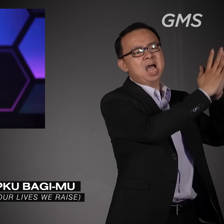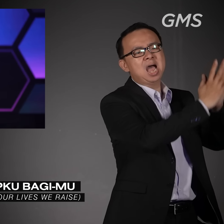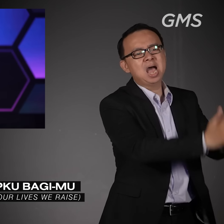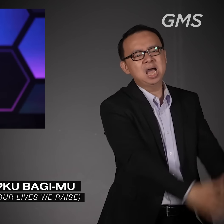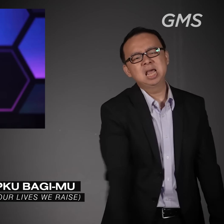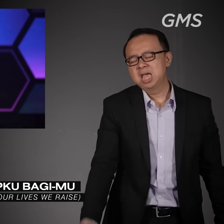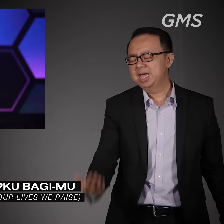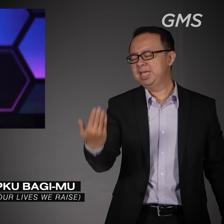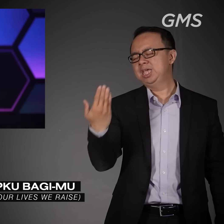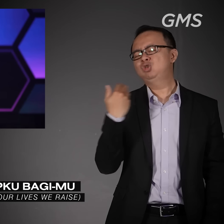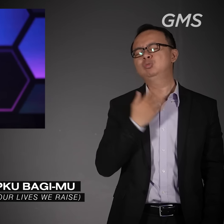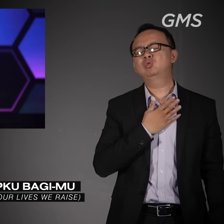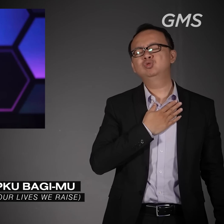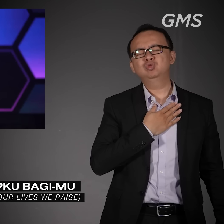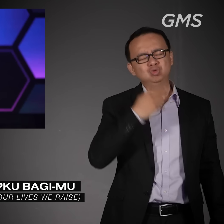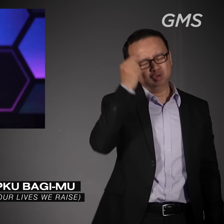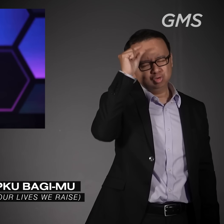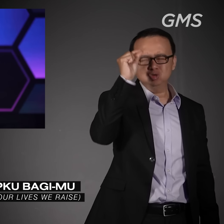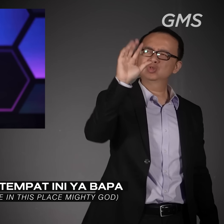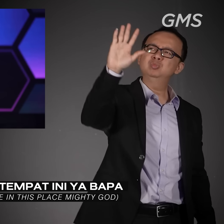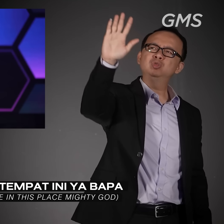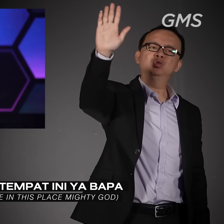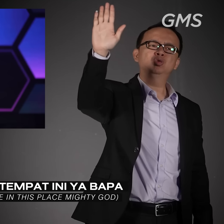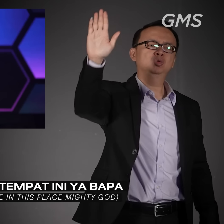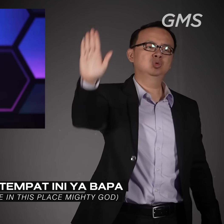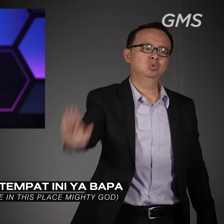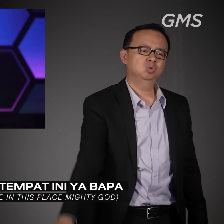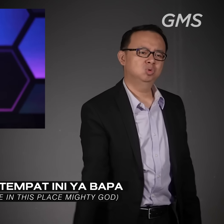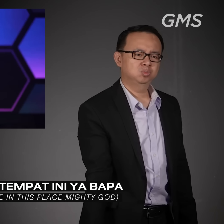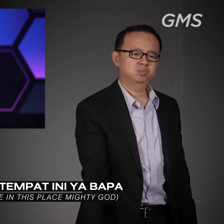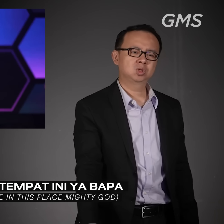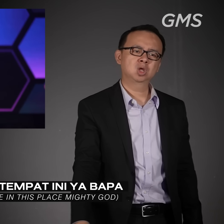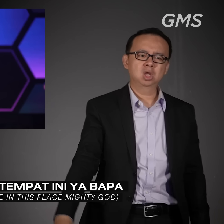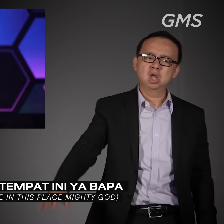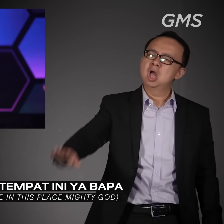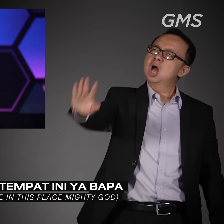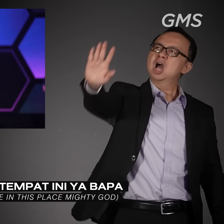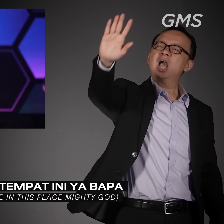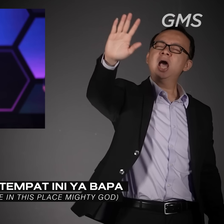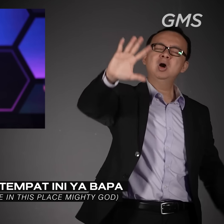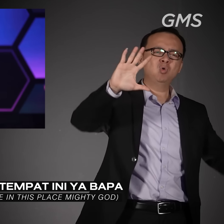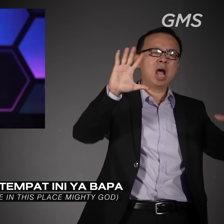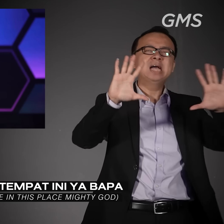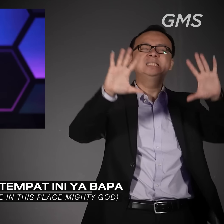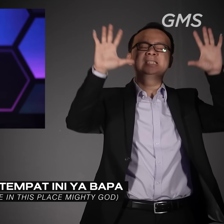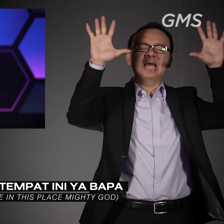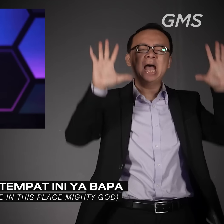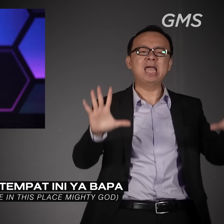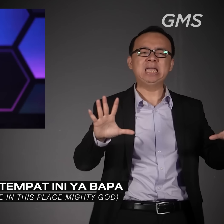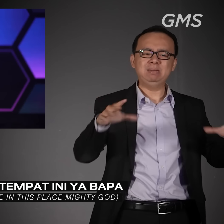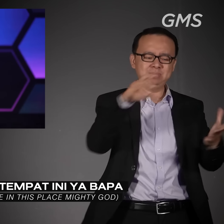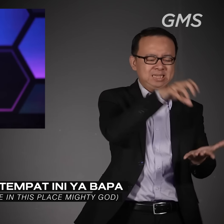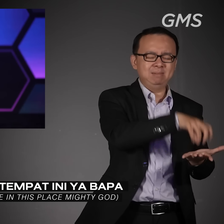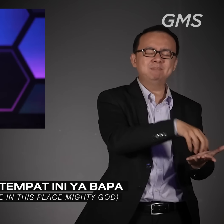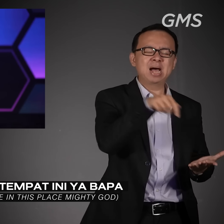hidupku bagimu. Kau ajaib di tempat ini,